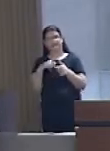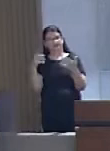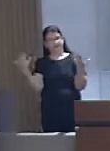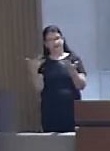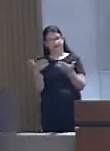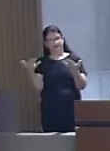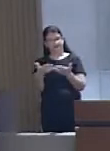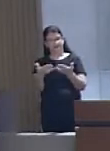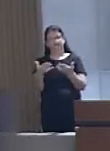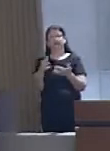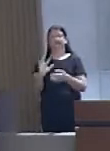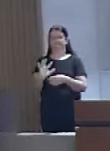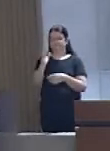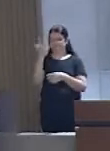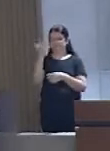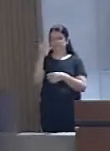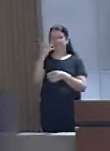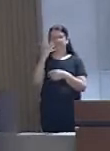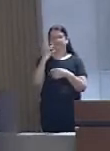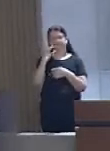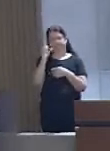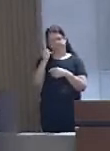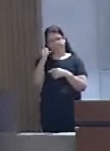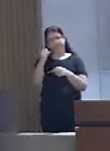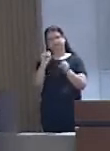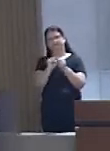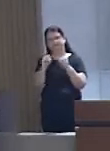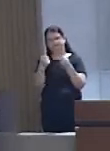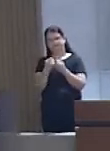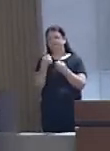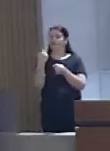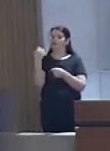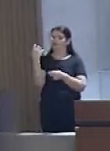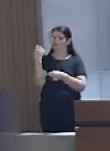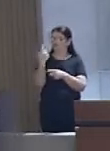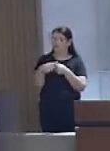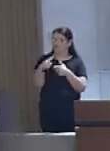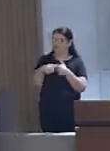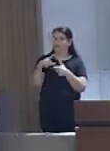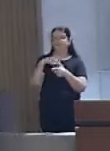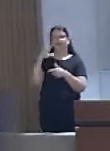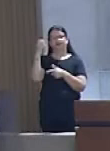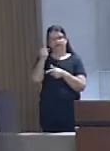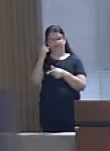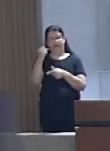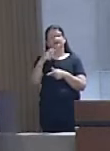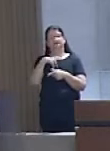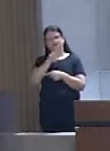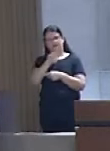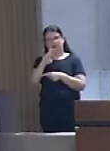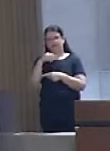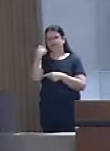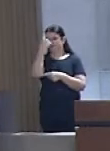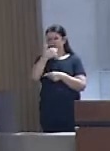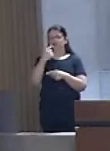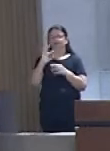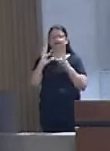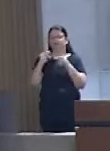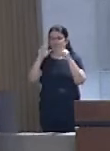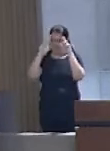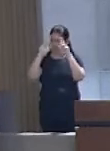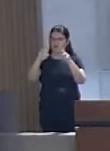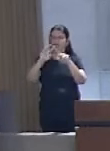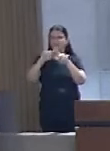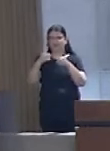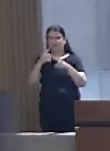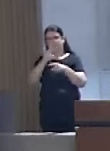na Previdência Social. Os problemas que a gente tem na Previdência Social têm nome e têm rosto, com todo respeito,